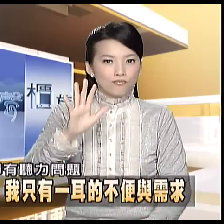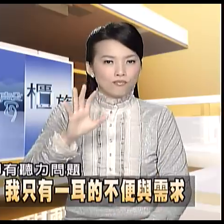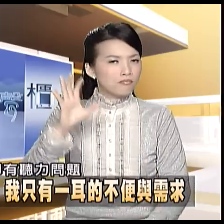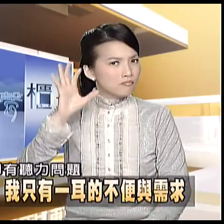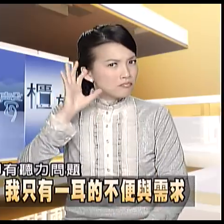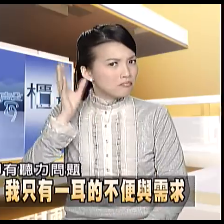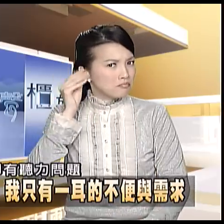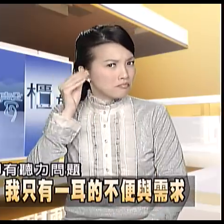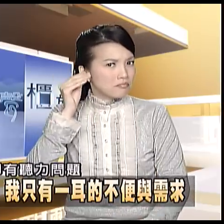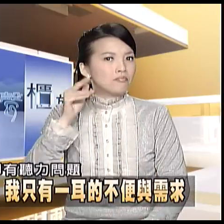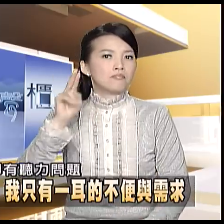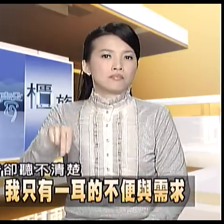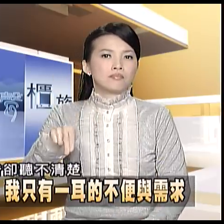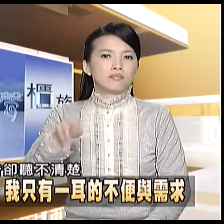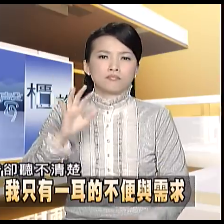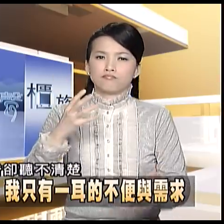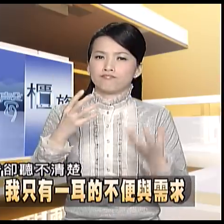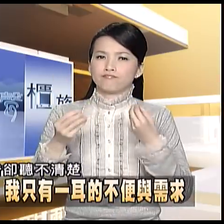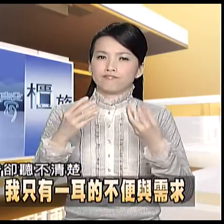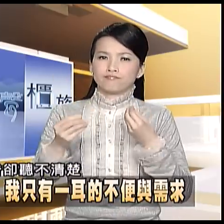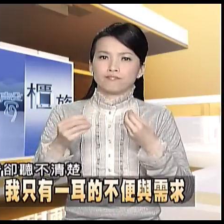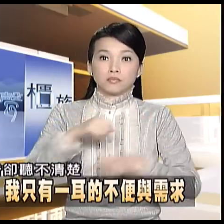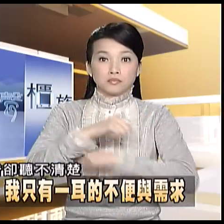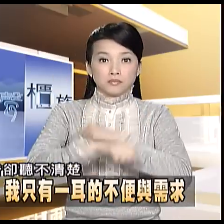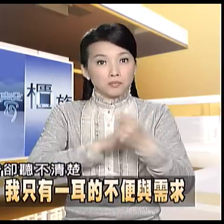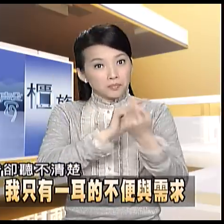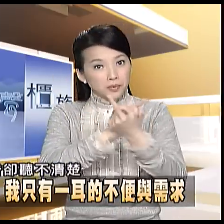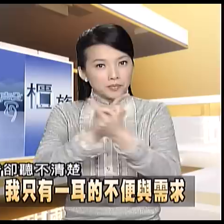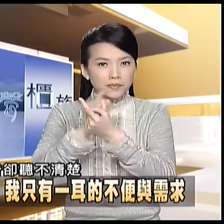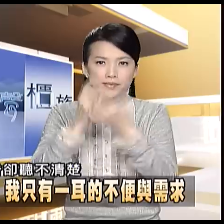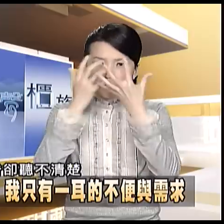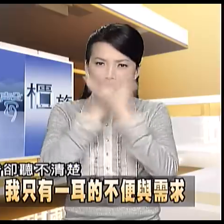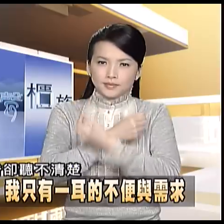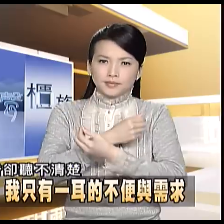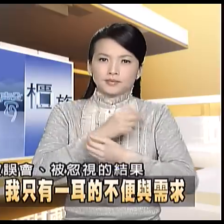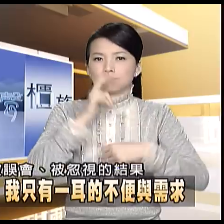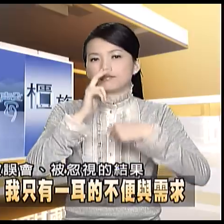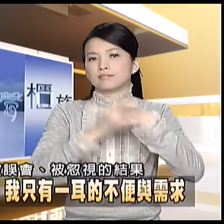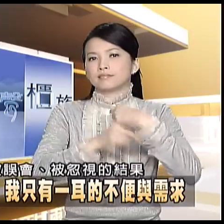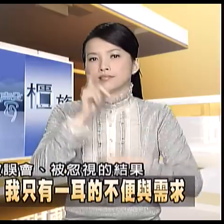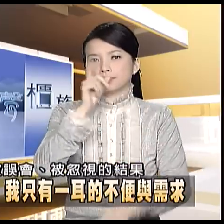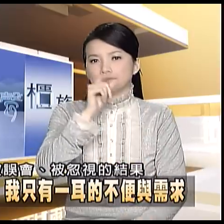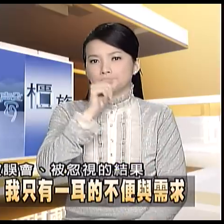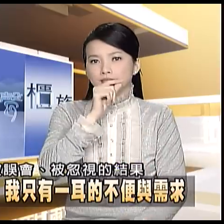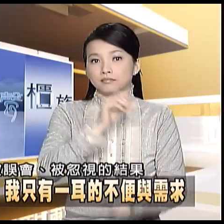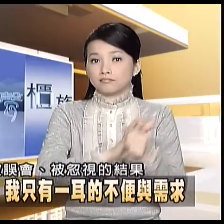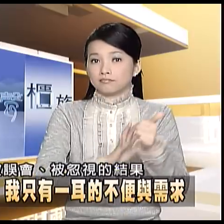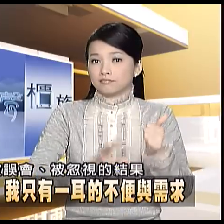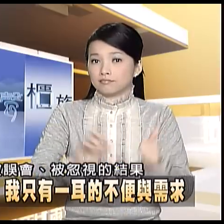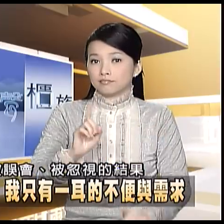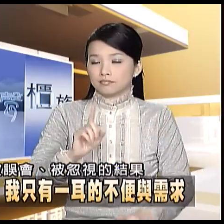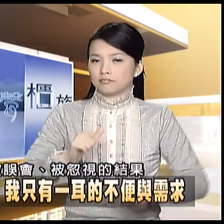却有听力问题，听得到声音却听不清楚。长期他们被误会、被忽视的结